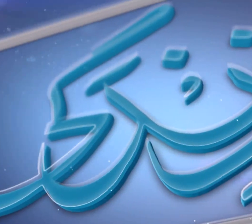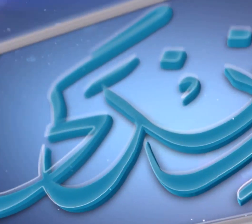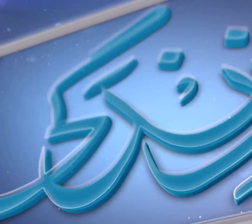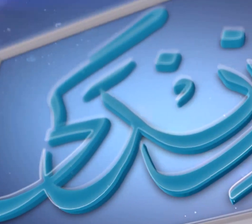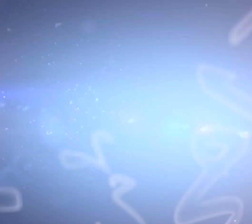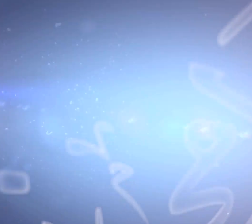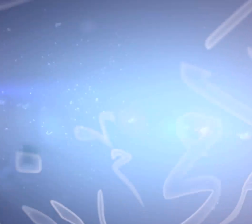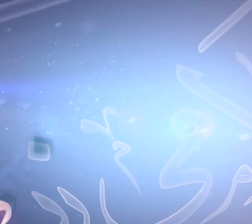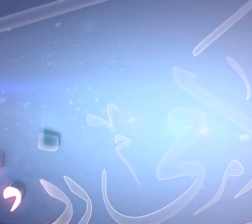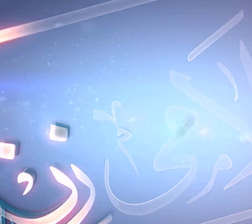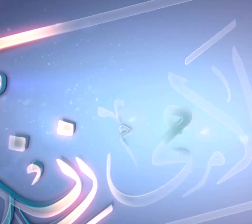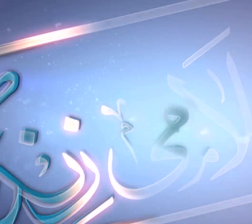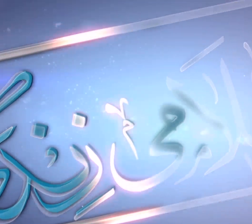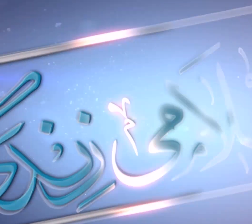نمازی، میری زندگی کا